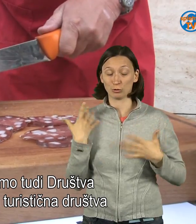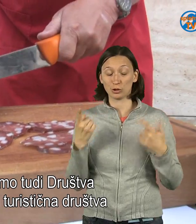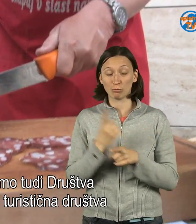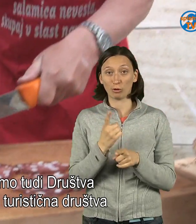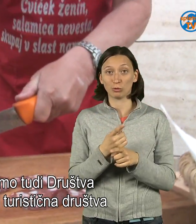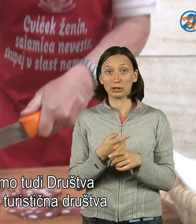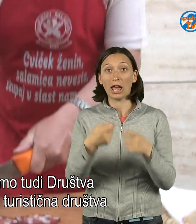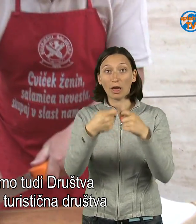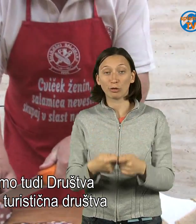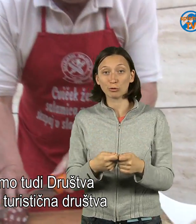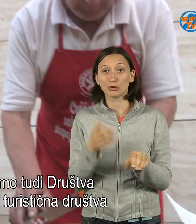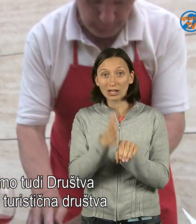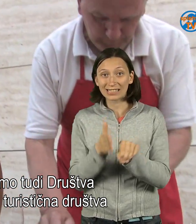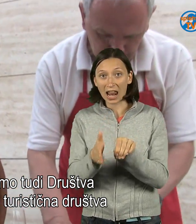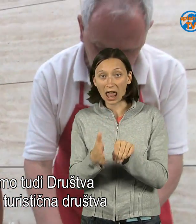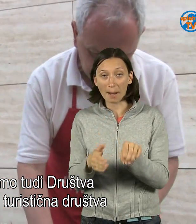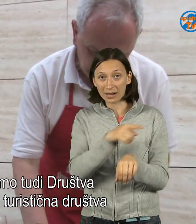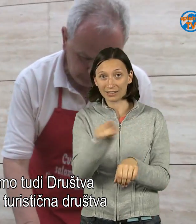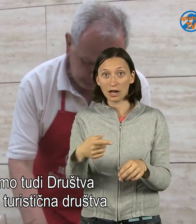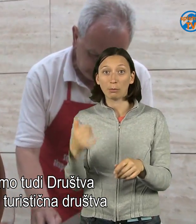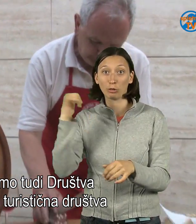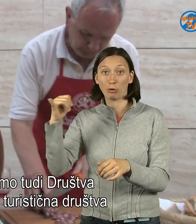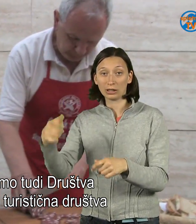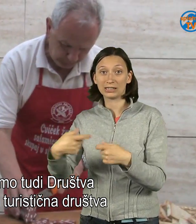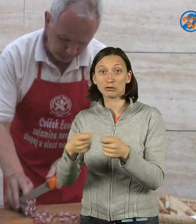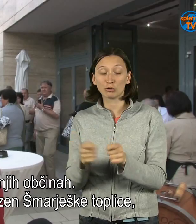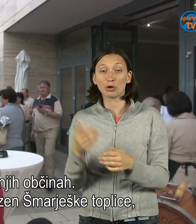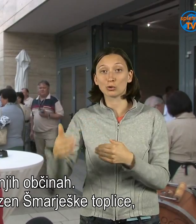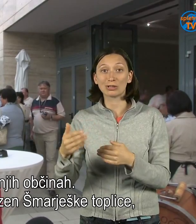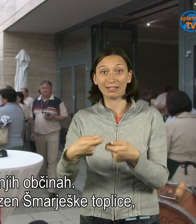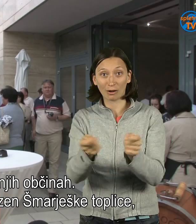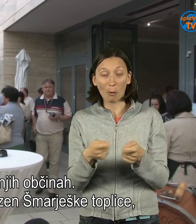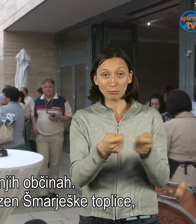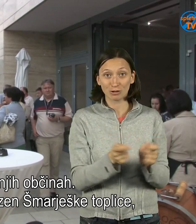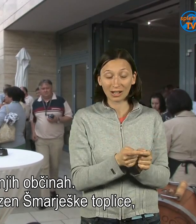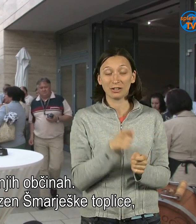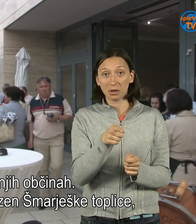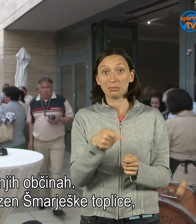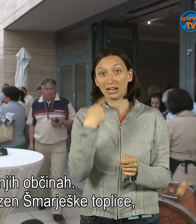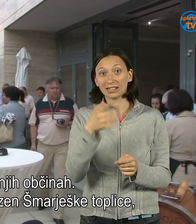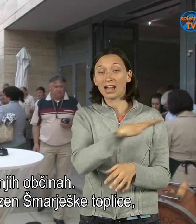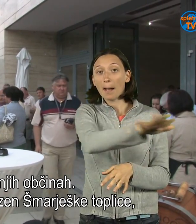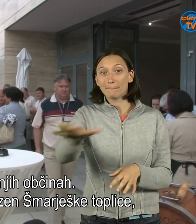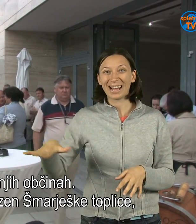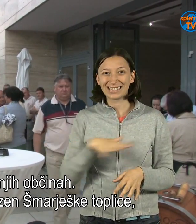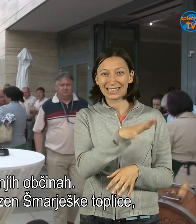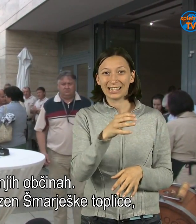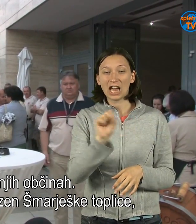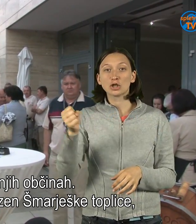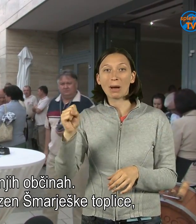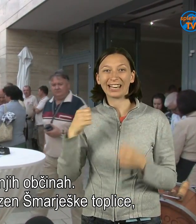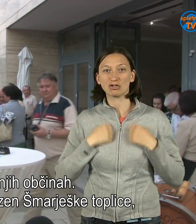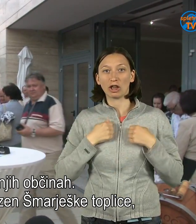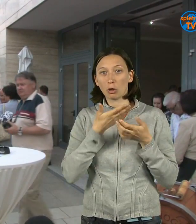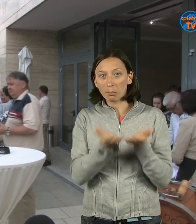tudi društva salamarjev oziroma turistična društva v sosednjih občinah. Kot da bi rekel, da je ta bazen